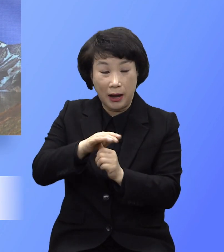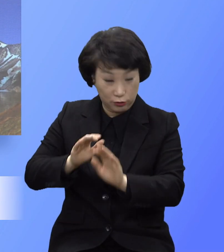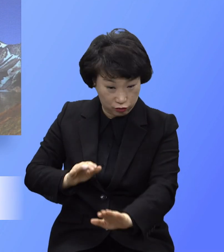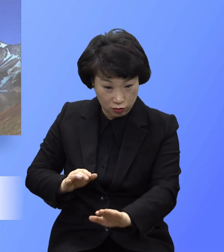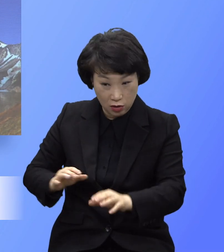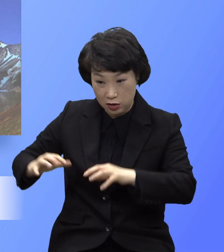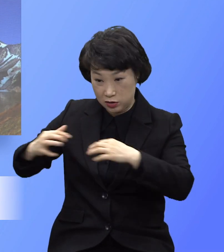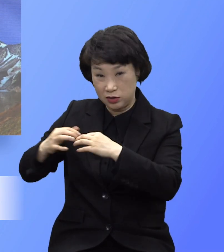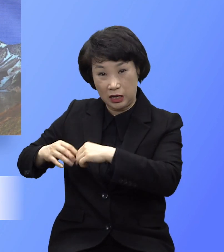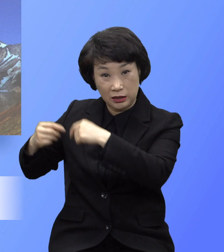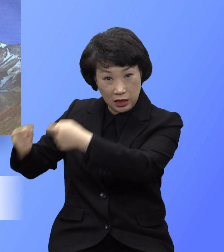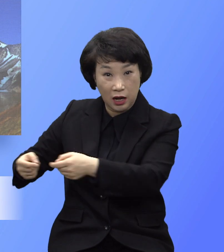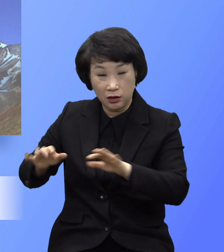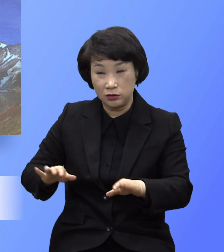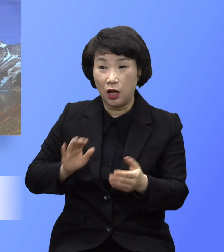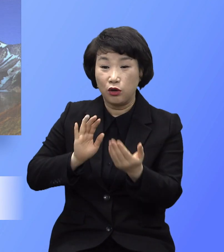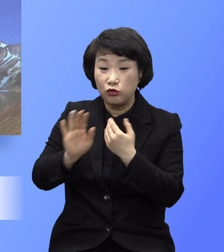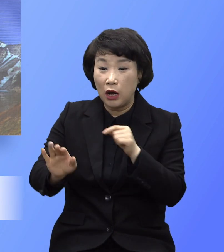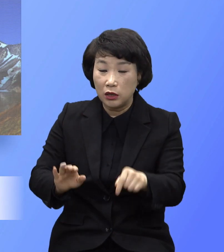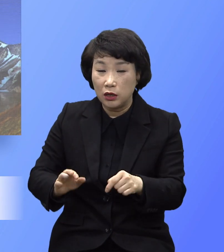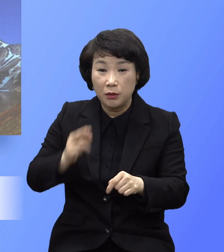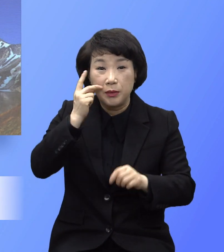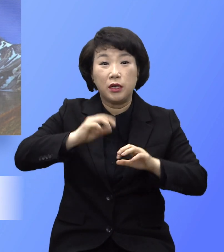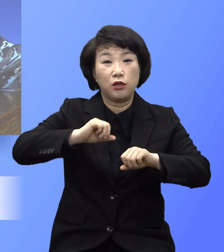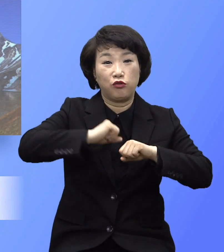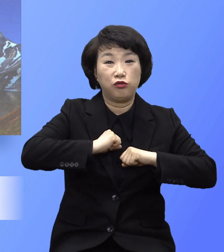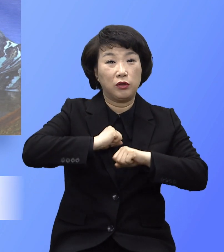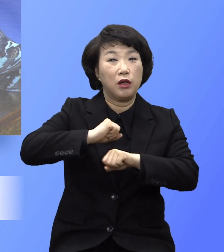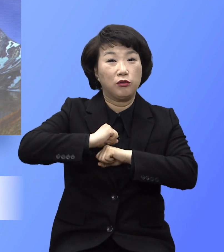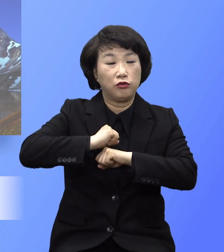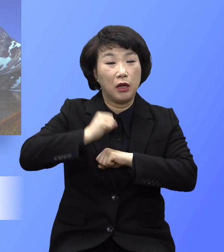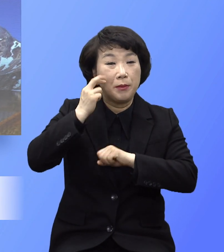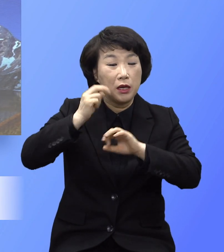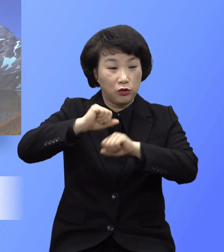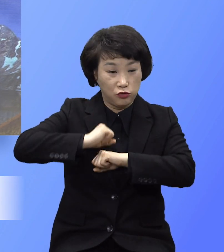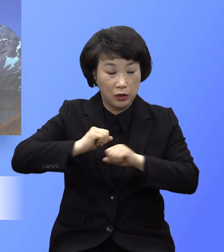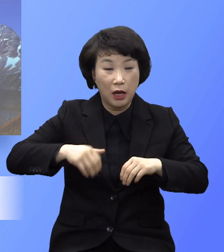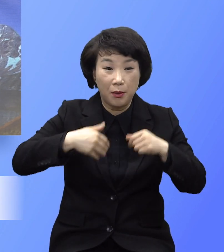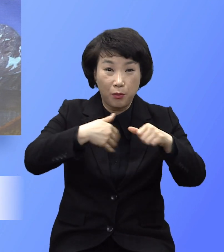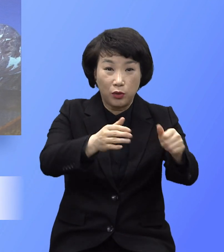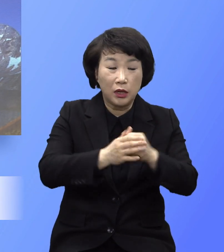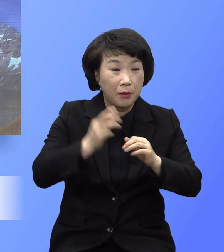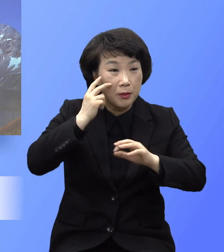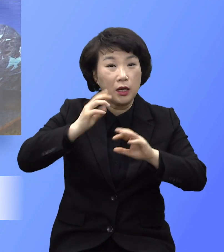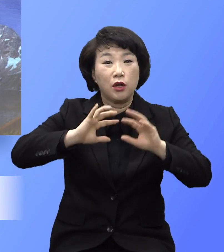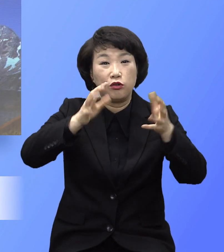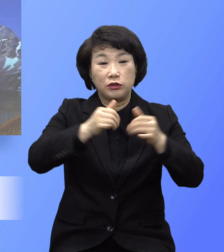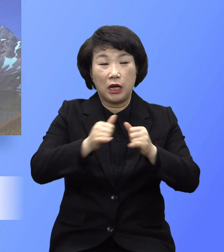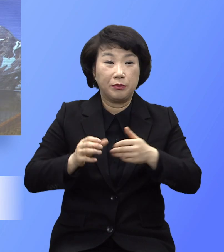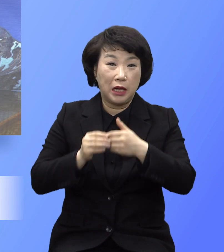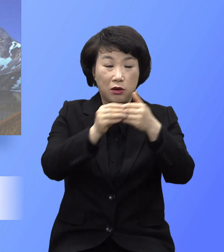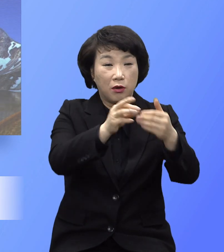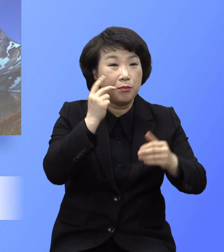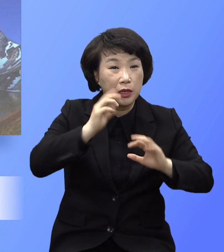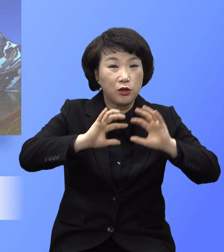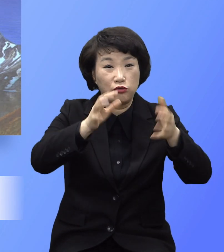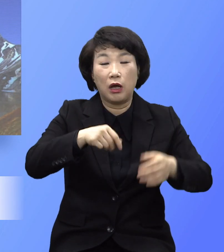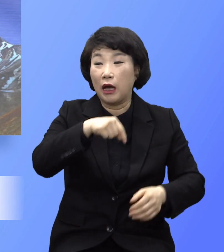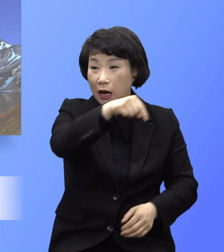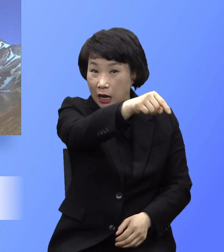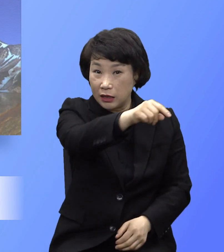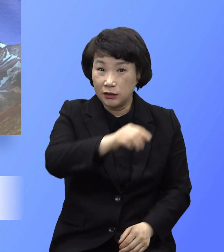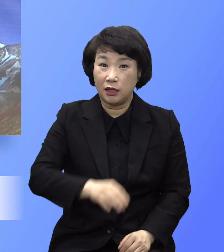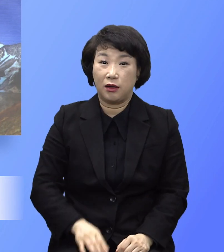나중에는 얘들을 미군에게 보내서 미국 사람들이 데리고 미국으로 갔다고 얘기를